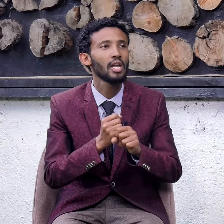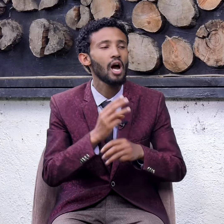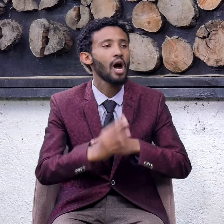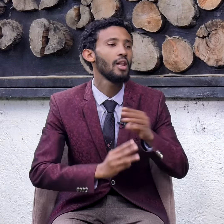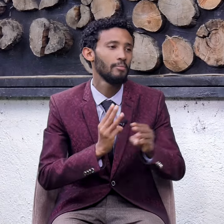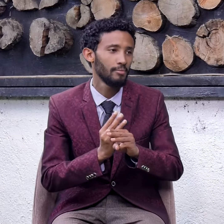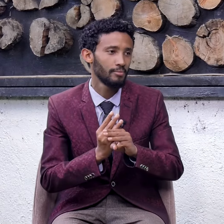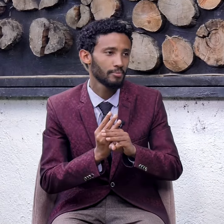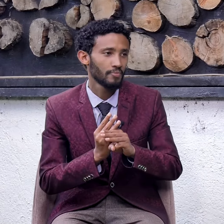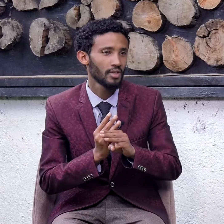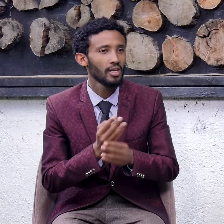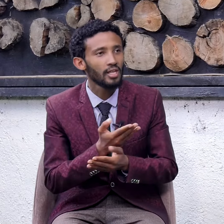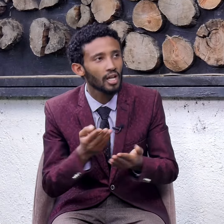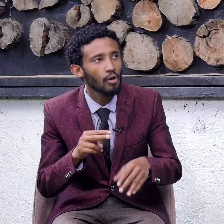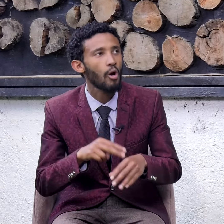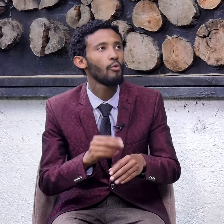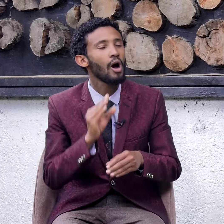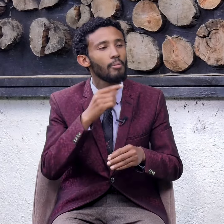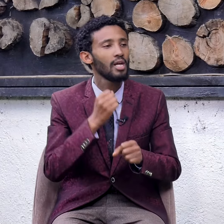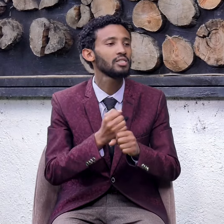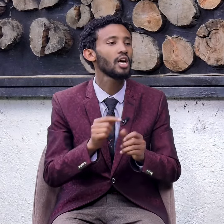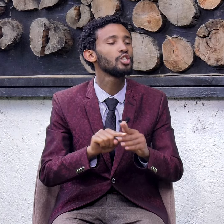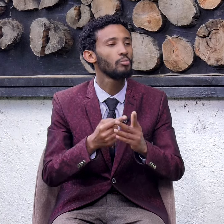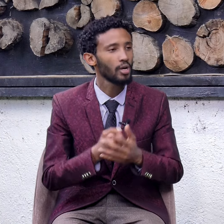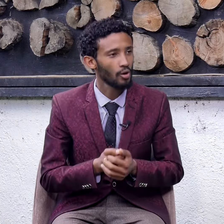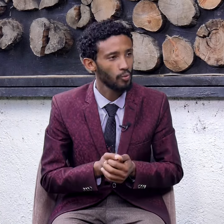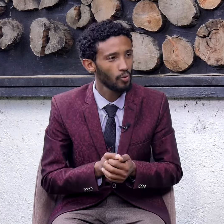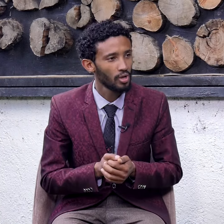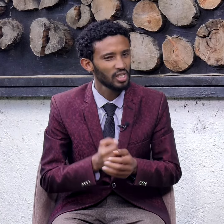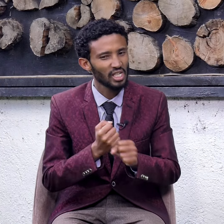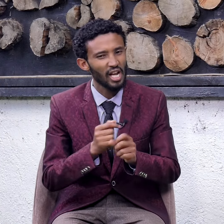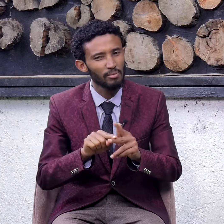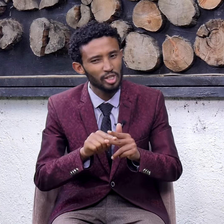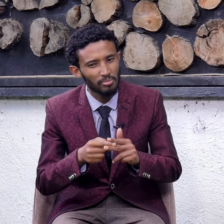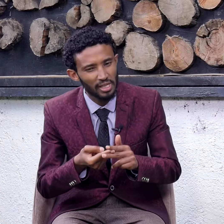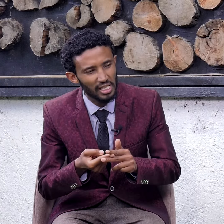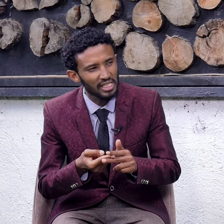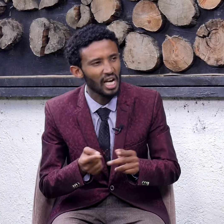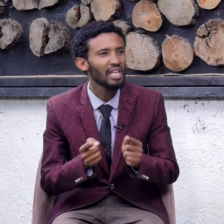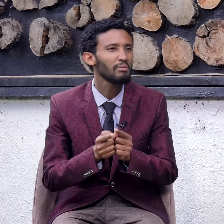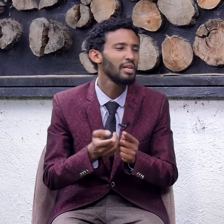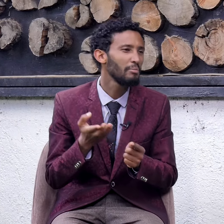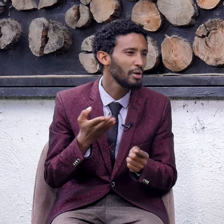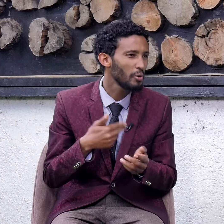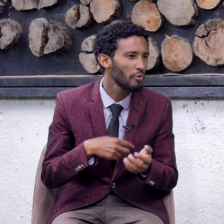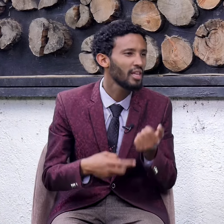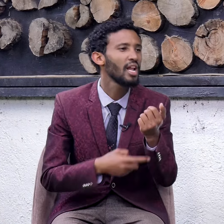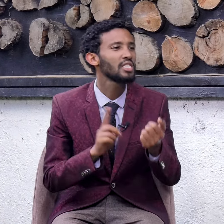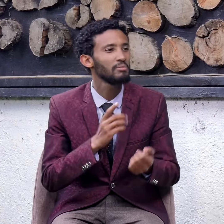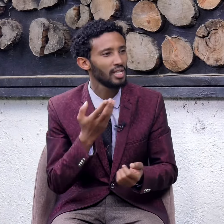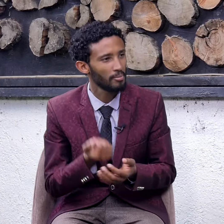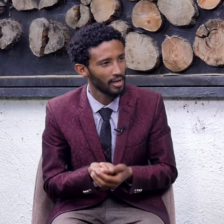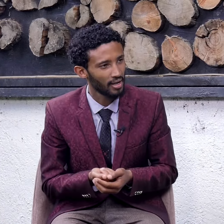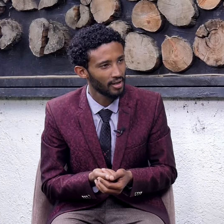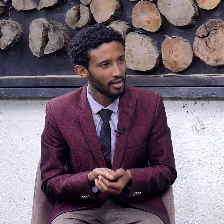ወደ ስራ ዓለም የተቋምን ውሃ ብለህ ስራ የጀመርከው ስራ ለመጀመር ሲያጋጥም የነበረው